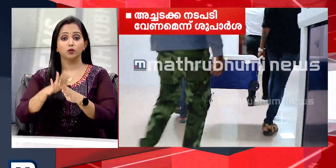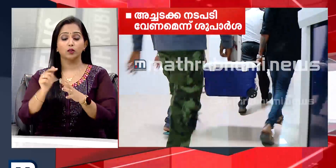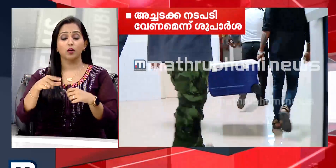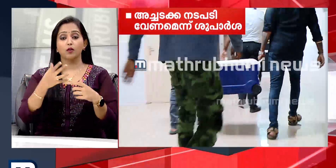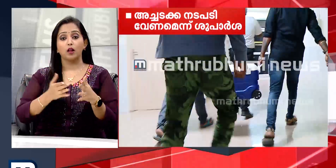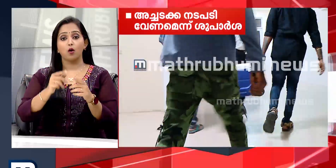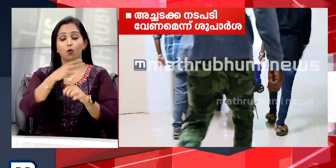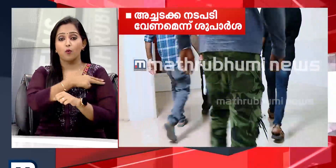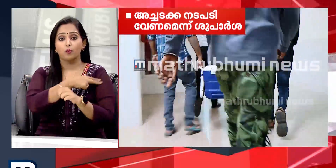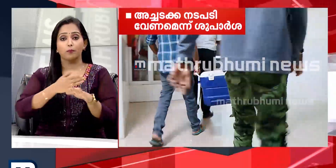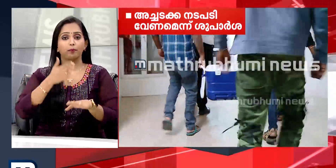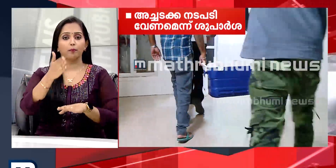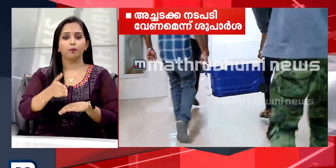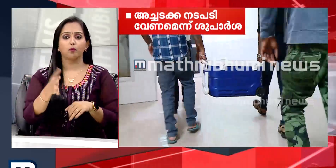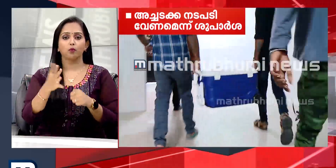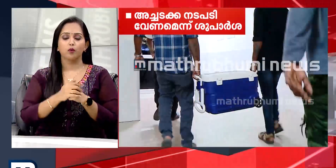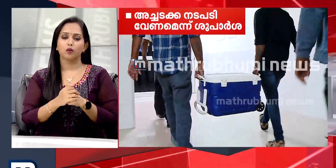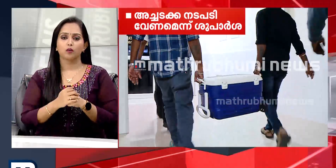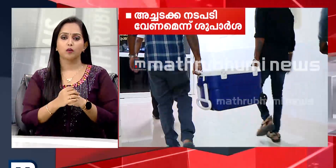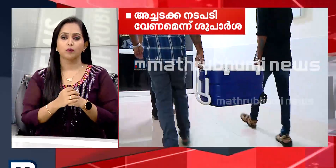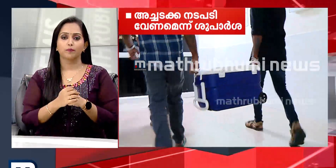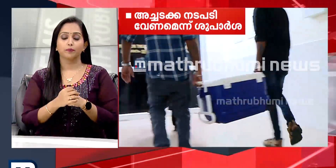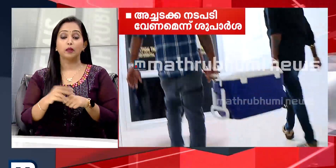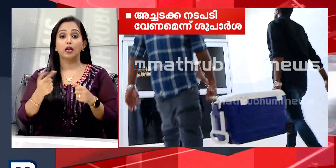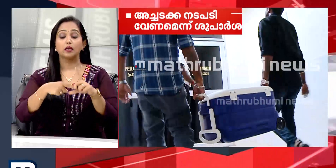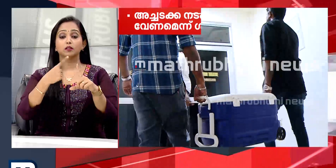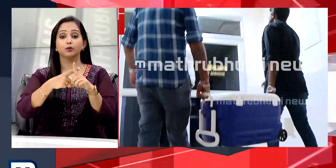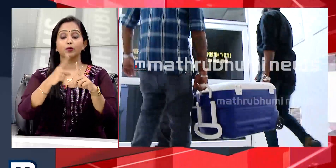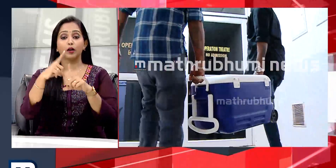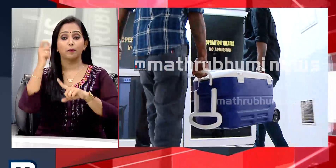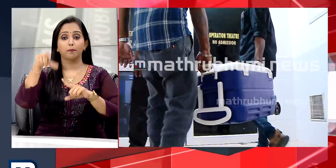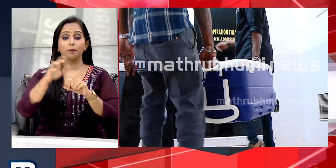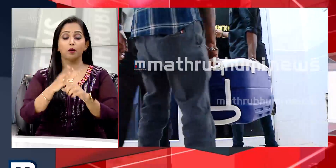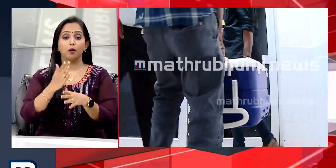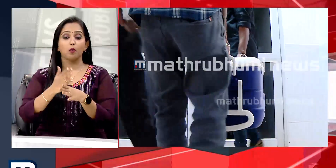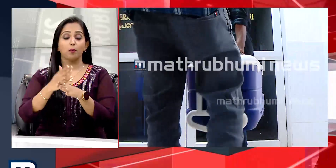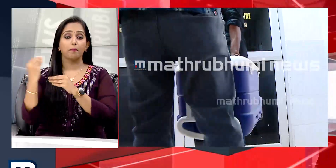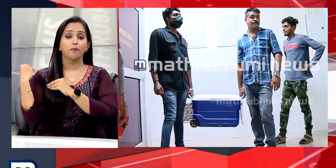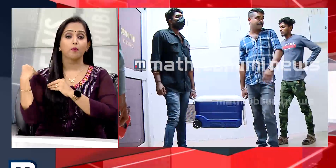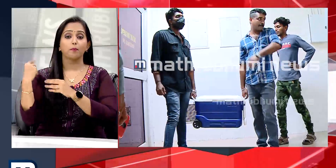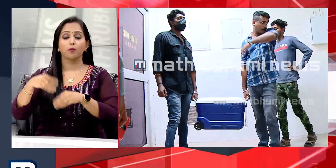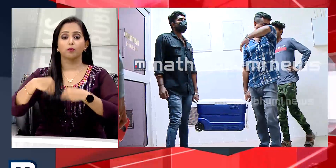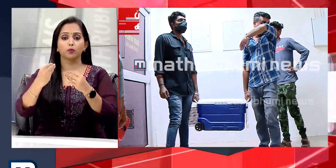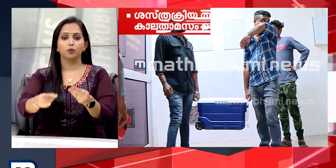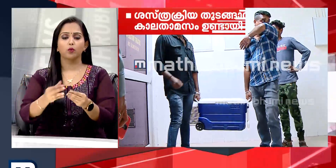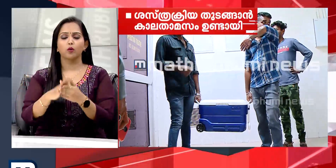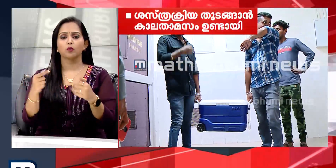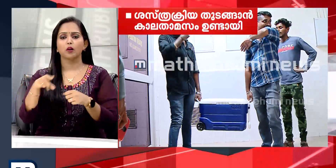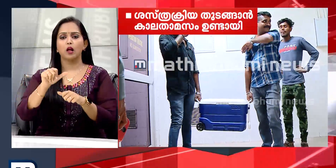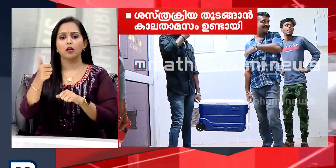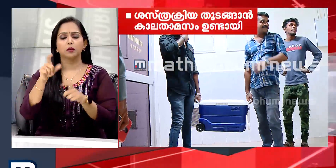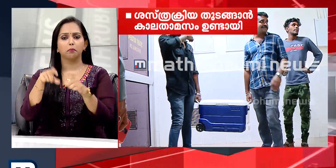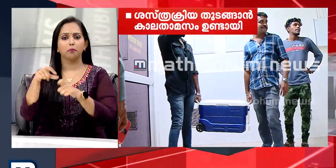ഏറ്റുവാങ്ങാൻ ആശുപത്രിയിലുണ്ടായിരുന്നില്ല. കേസ് ഓട്ടോ എക്സിക്യൂട്ടീവ് ഡയറക്ടർ ജീവനക്കാരെ ചുമതലപ്പെടുത്തുന്നതിലും പകരം സംവിധാനം ഒരുക്കുന്നതിലും വീഴ്ച